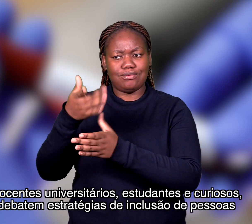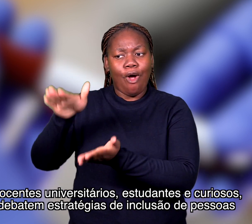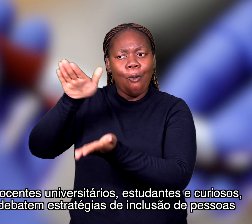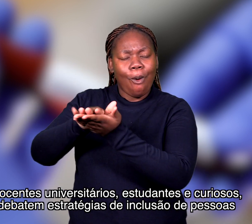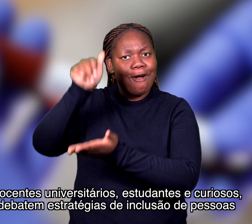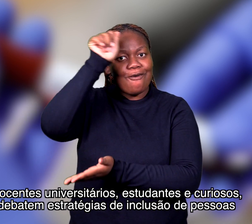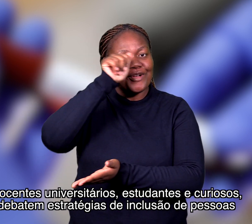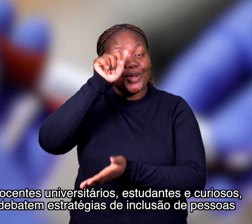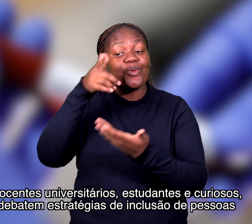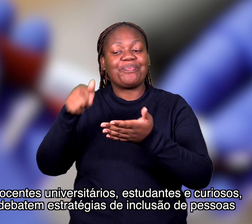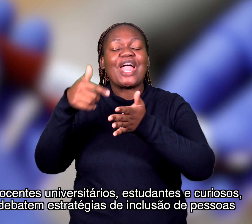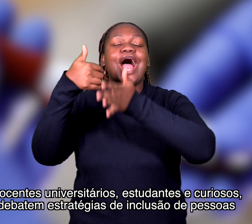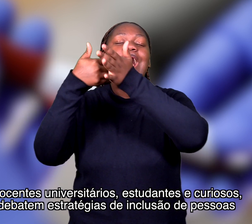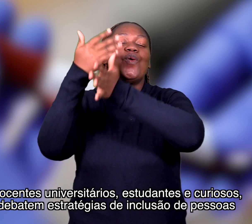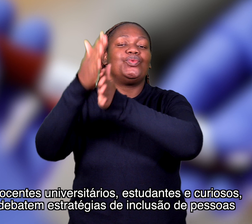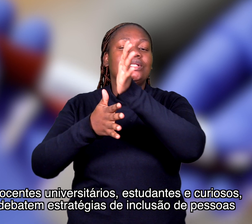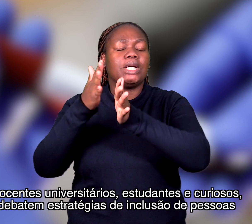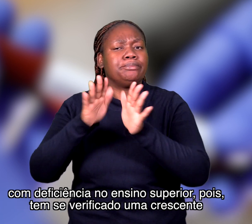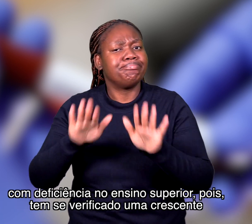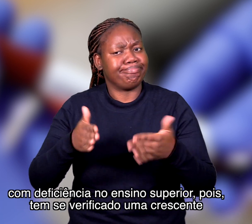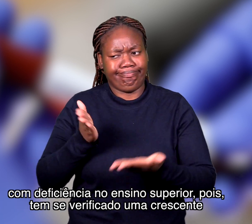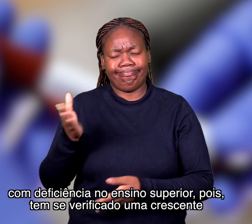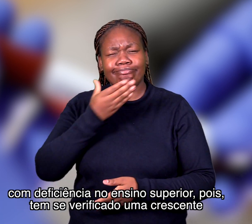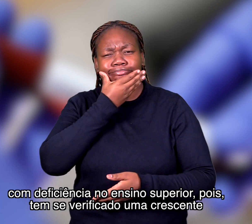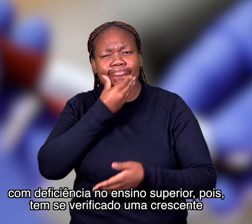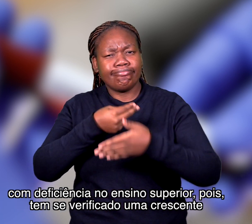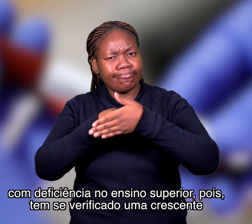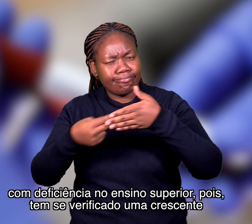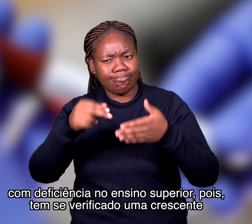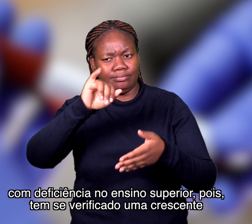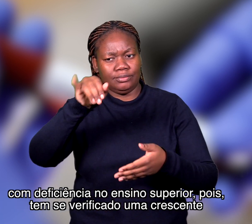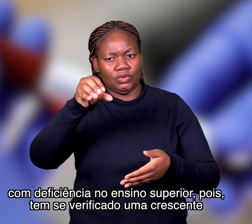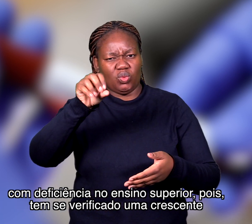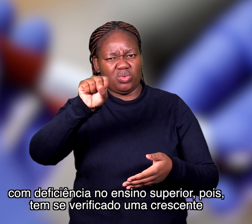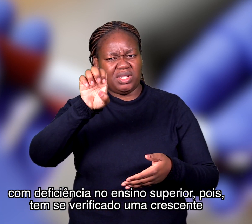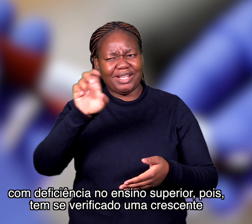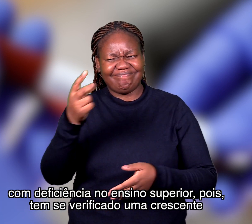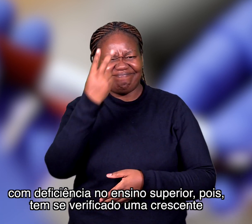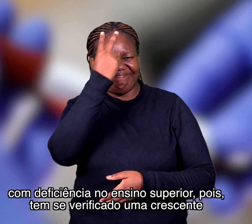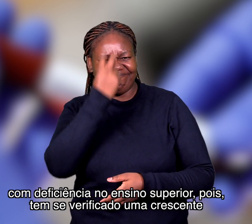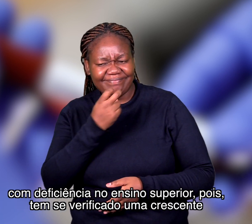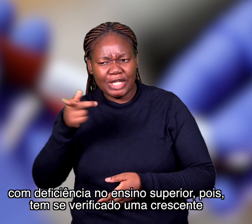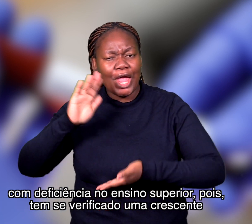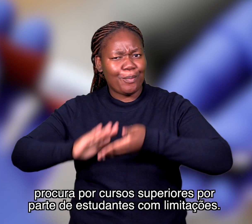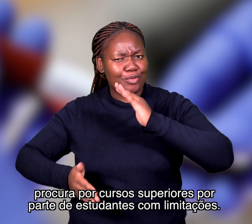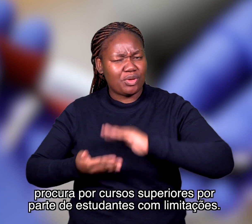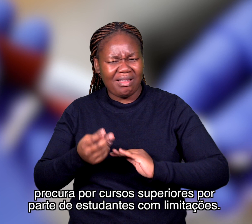debatem estratégias de inclusão de pessoas com deficiência no ensino superior. Pôs, tem-se verificado uma crescente procura